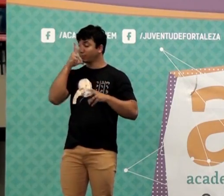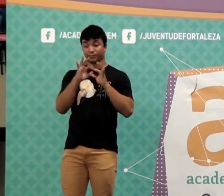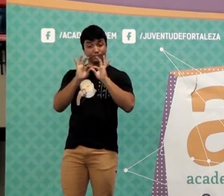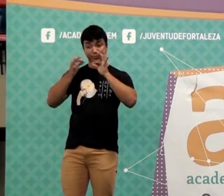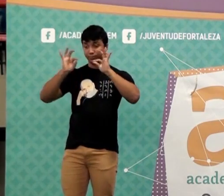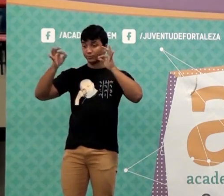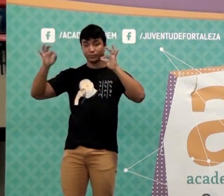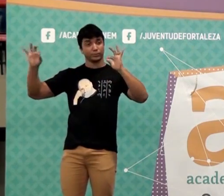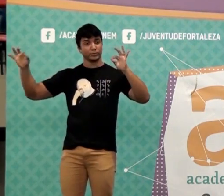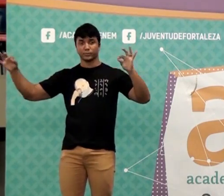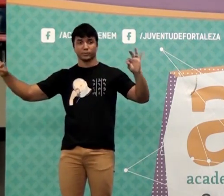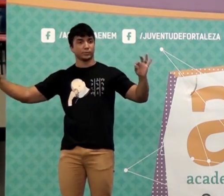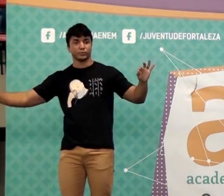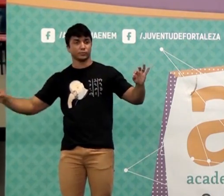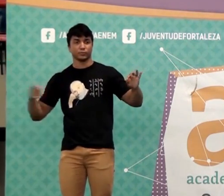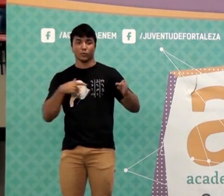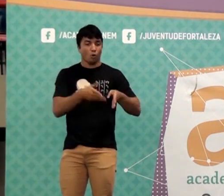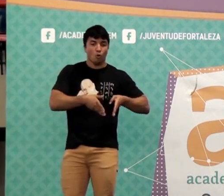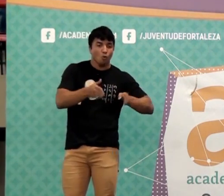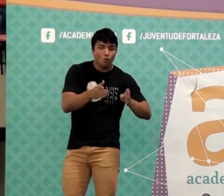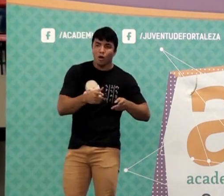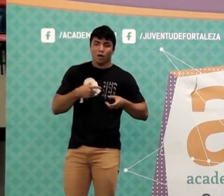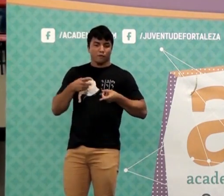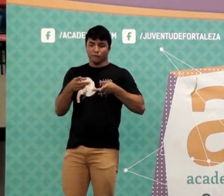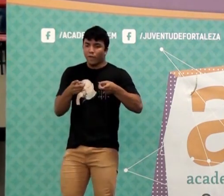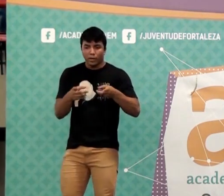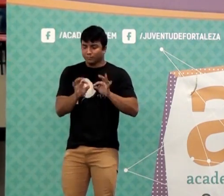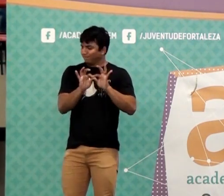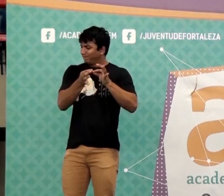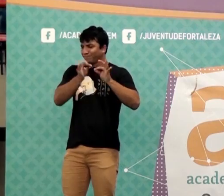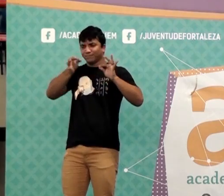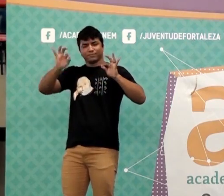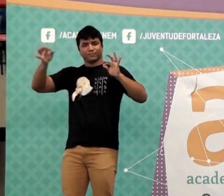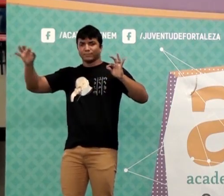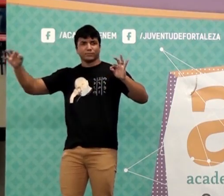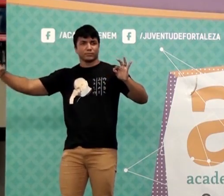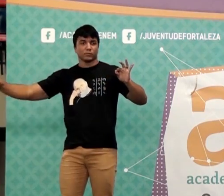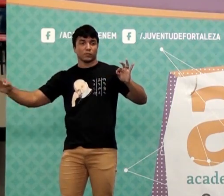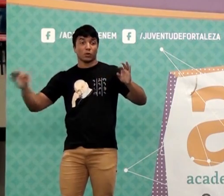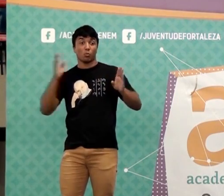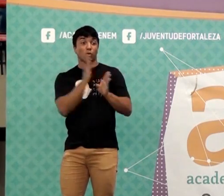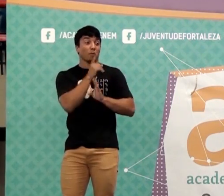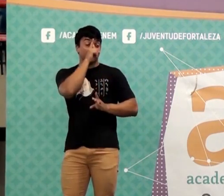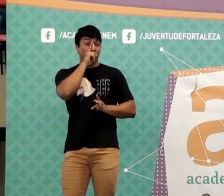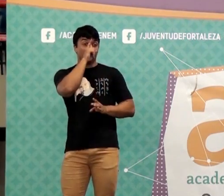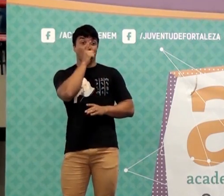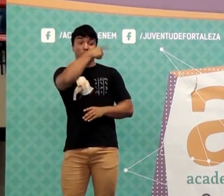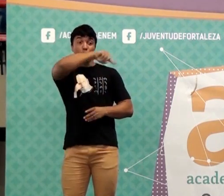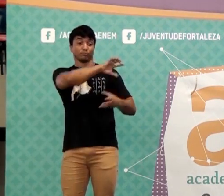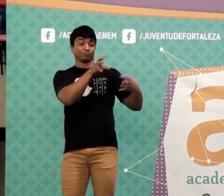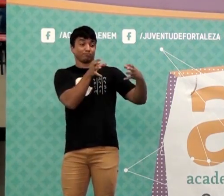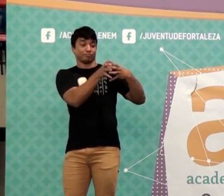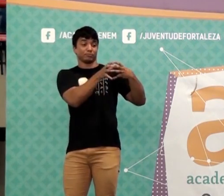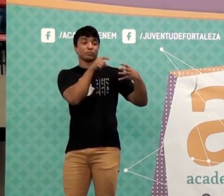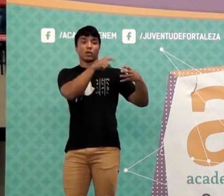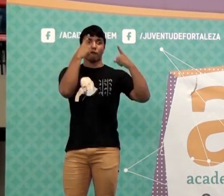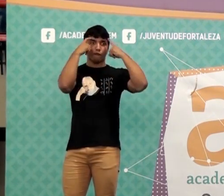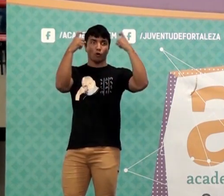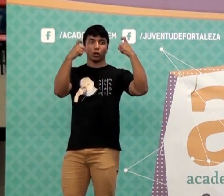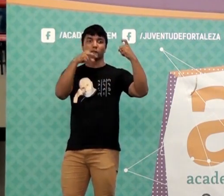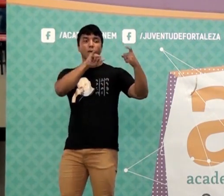estrada, longe de qualquer comércio, longe de qualquer coisa que os bárbaros me alcancem. Se os bárbaros me alcançarem, eles